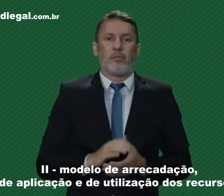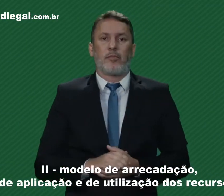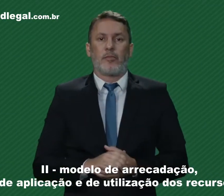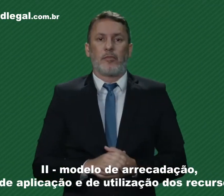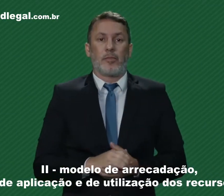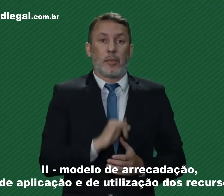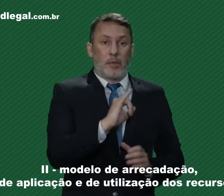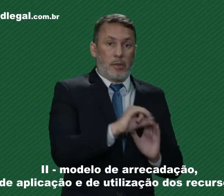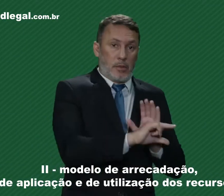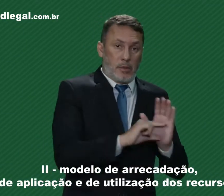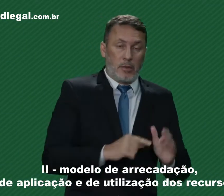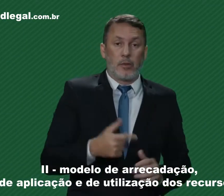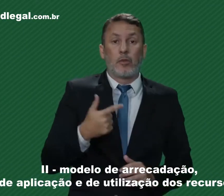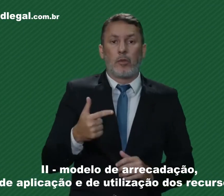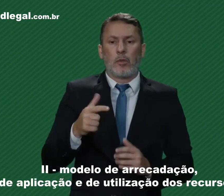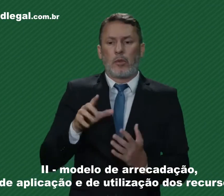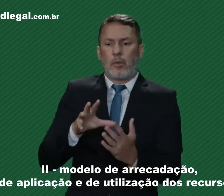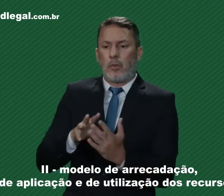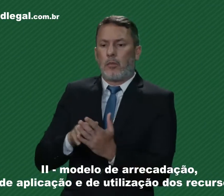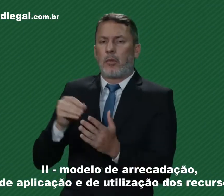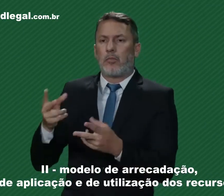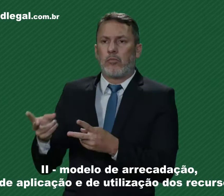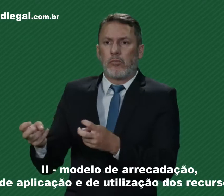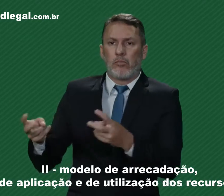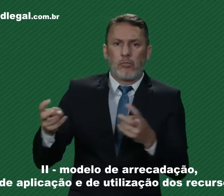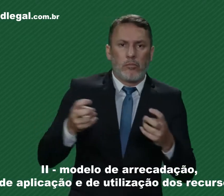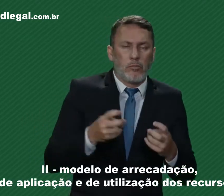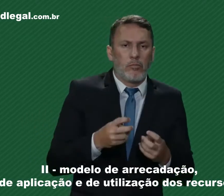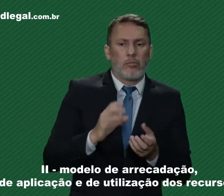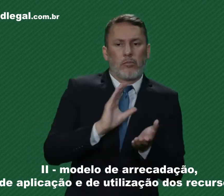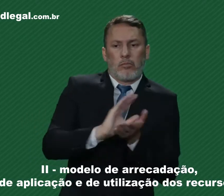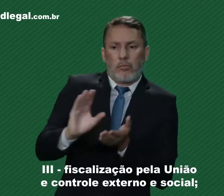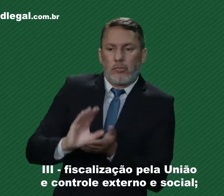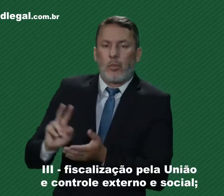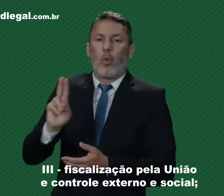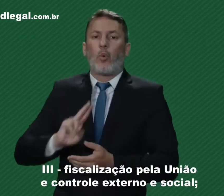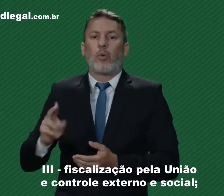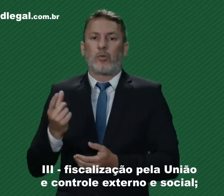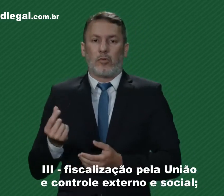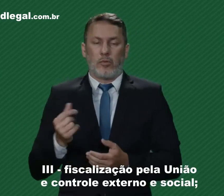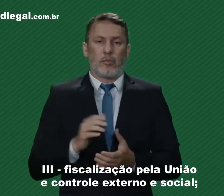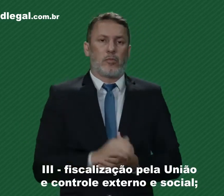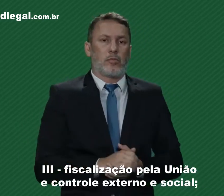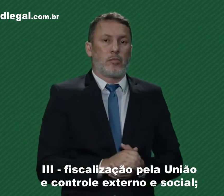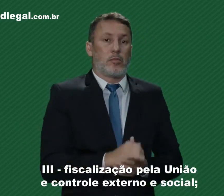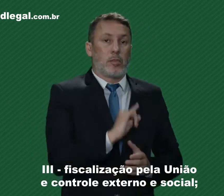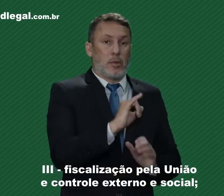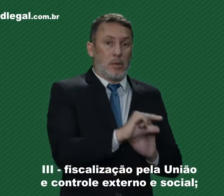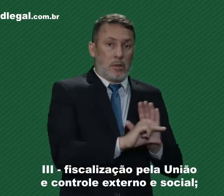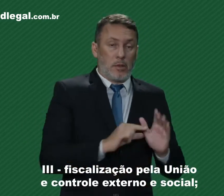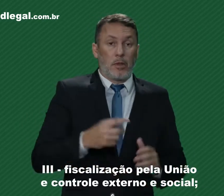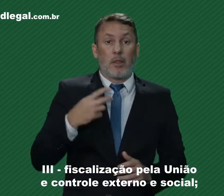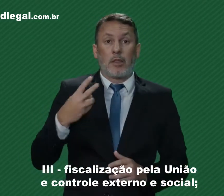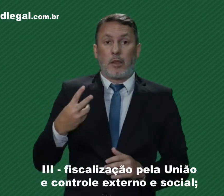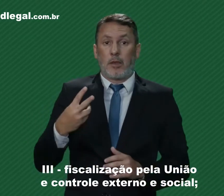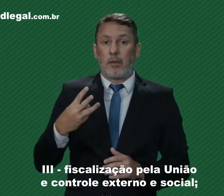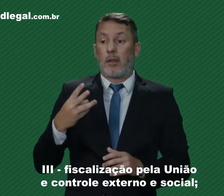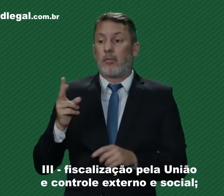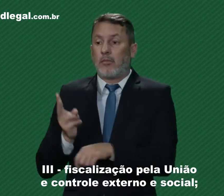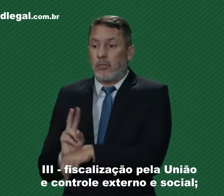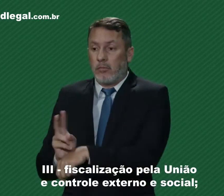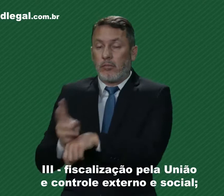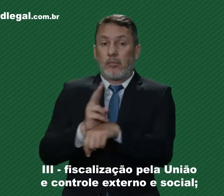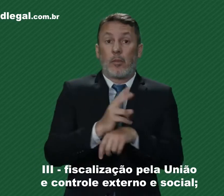de arrecadação, de aplicação e de utilização dos recursos. Inciso 3. Fiscalização pela União